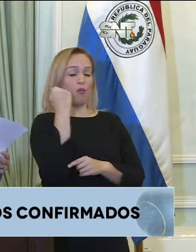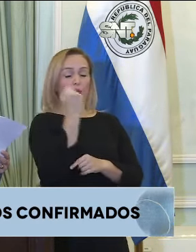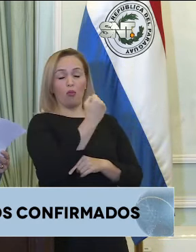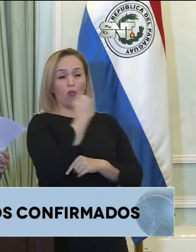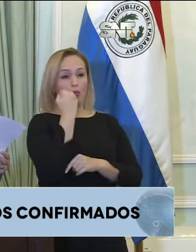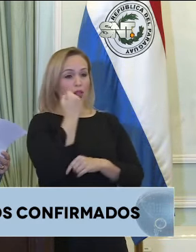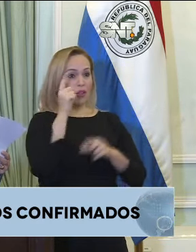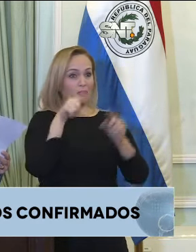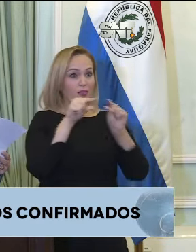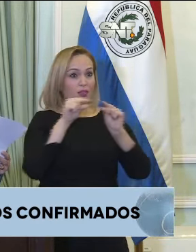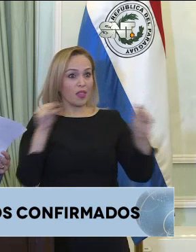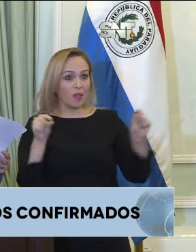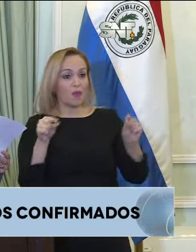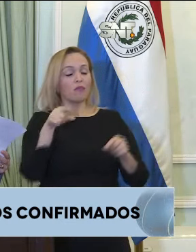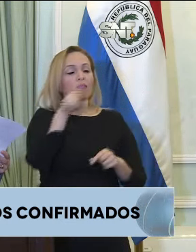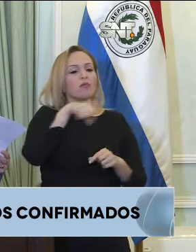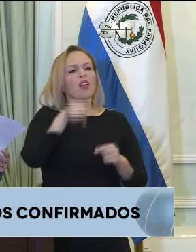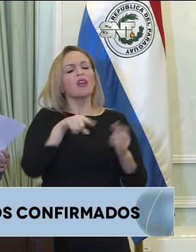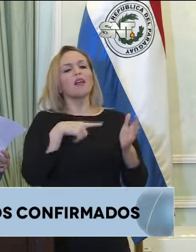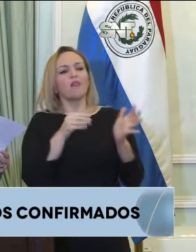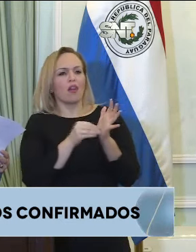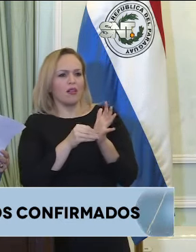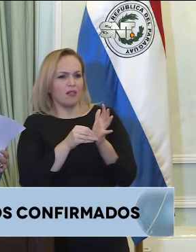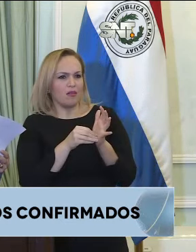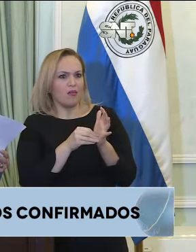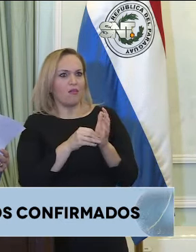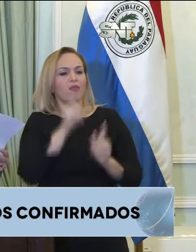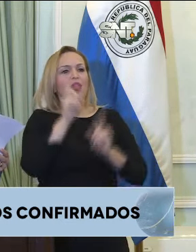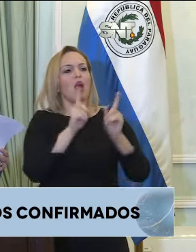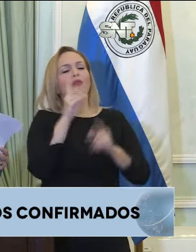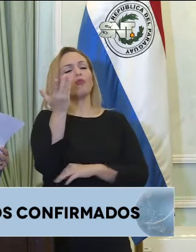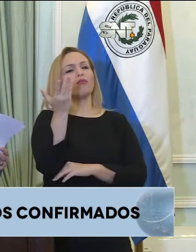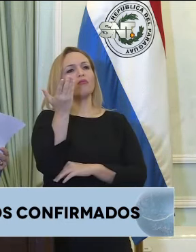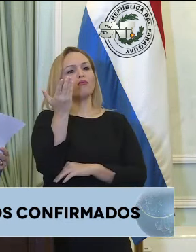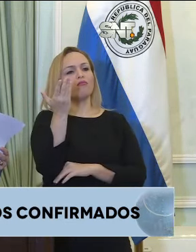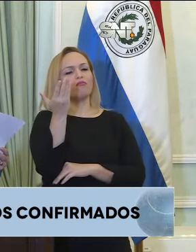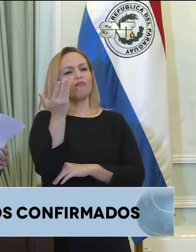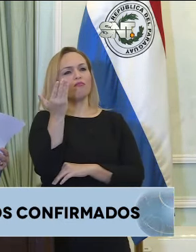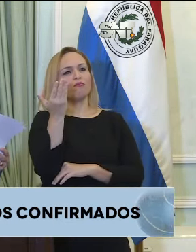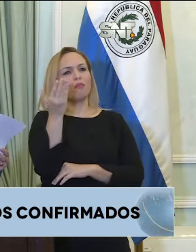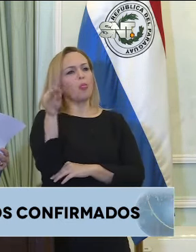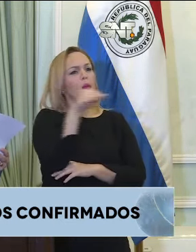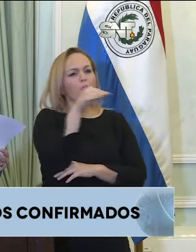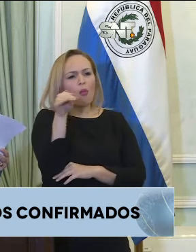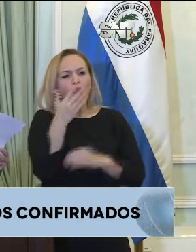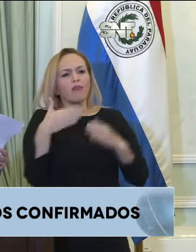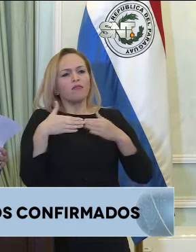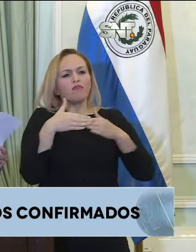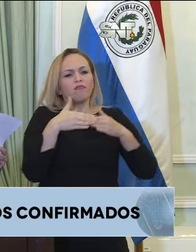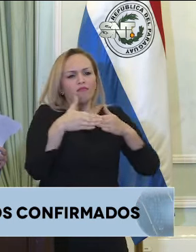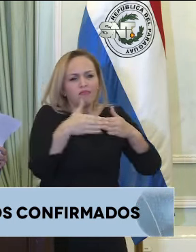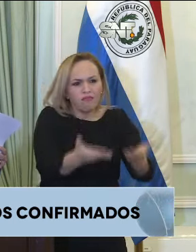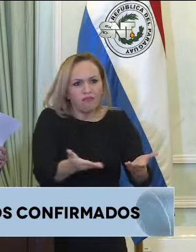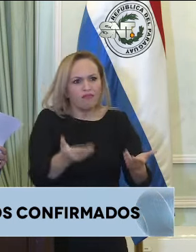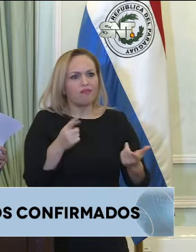logística, estas están exceptuadas, todo lo que son puertos, líneas de transporte fluvial,